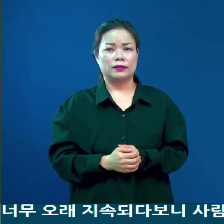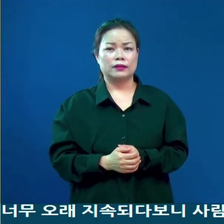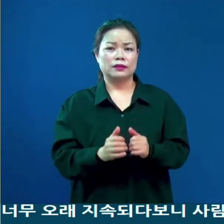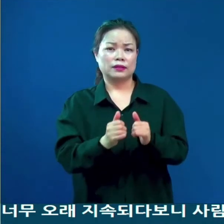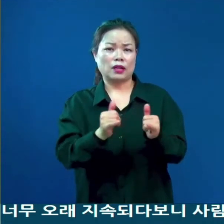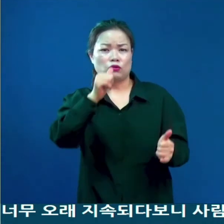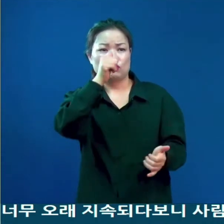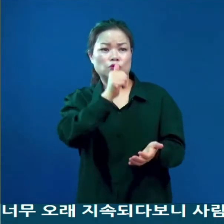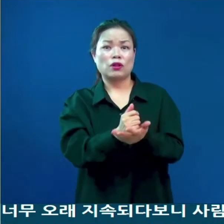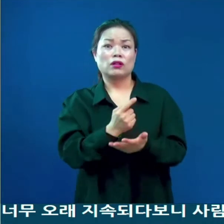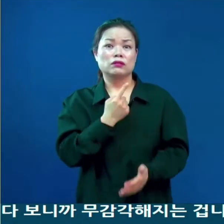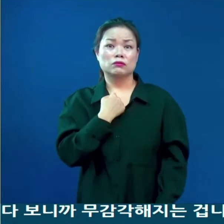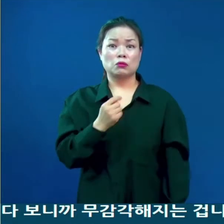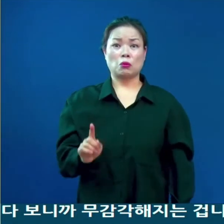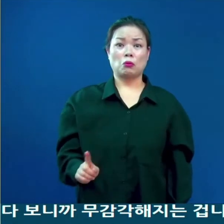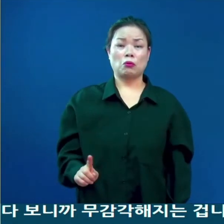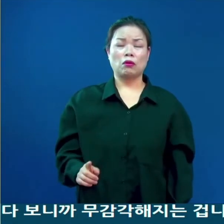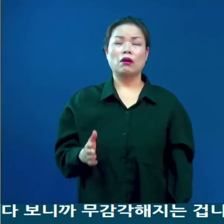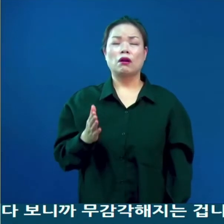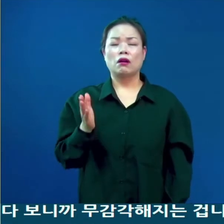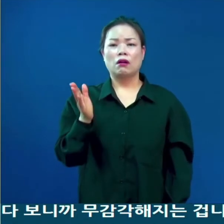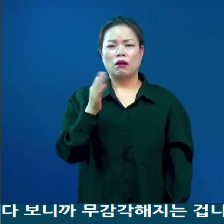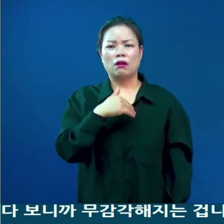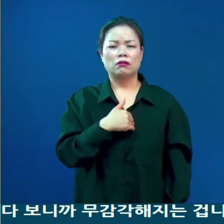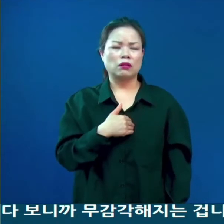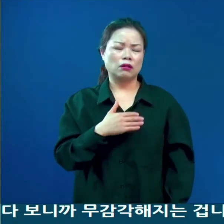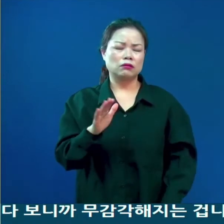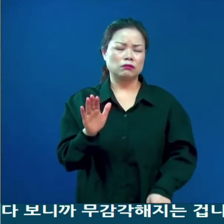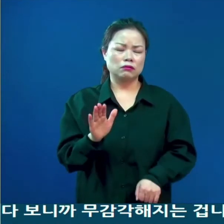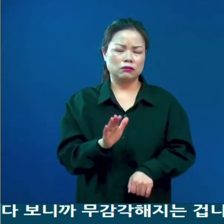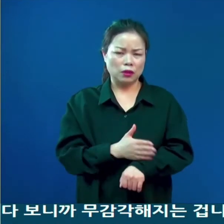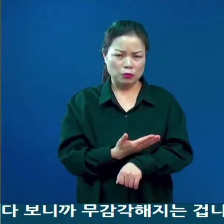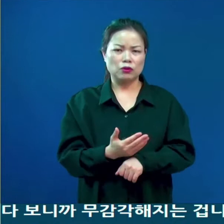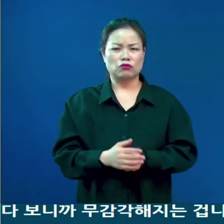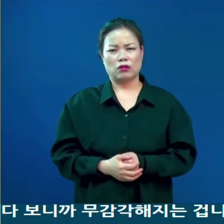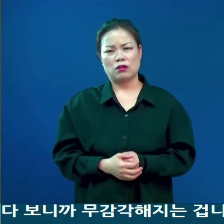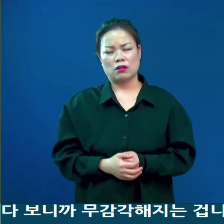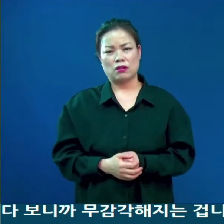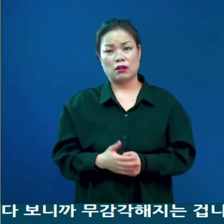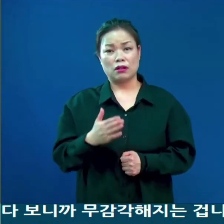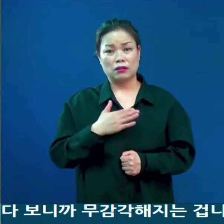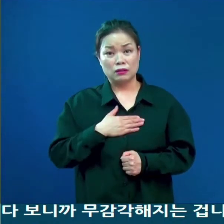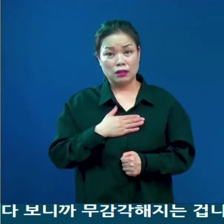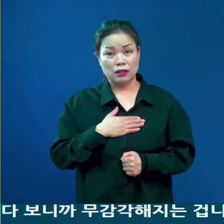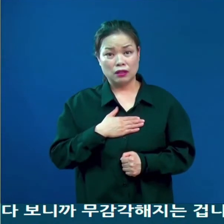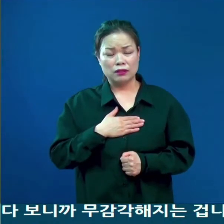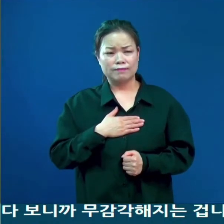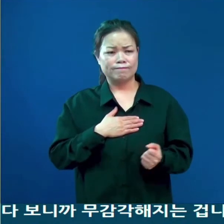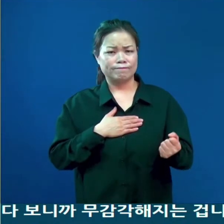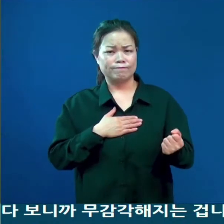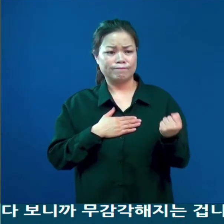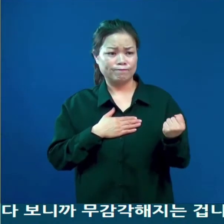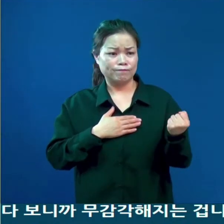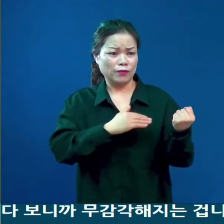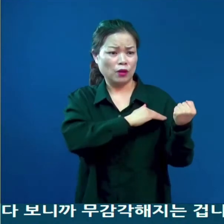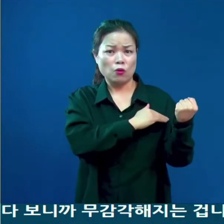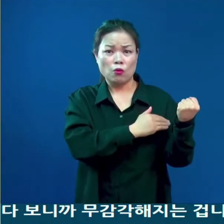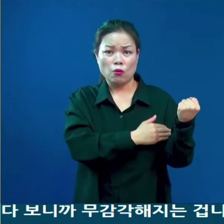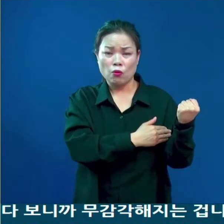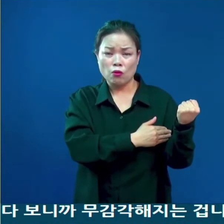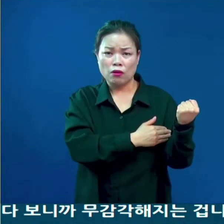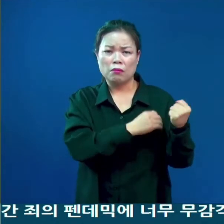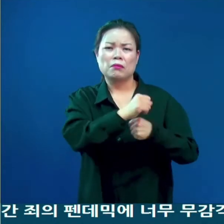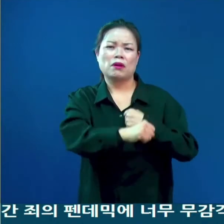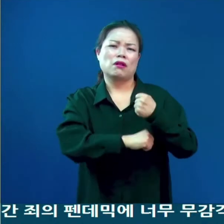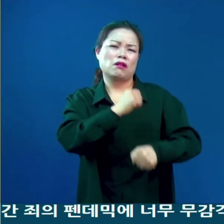사람이 죄를 지으면 어떻게 해야 됩니까? 내가 잘못했구나. 내가 힘 가지고 있고 내가 권세를 가지고 있어서 너무